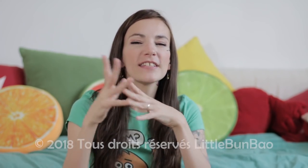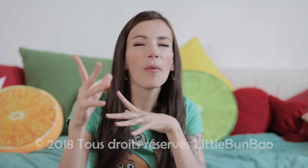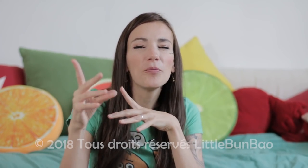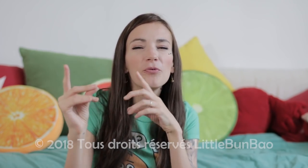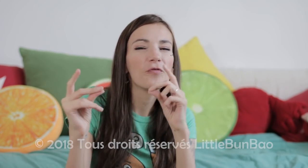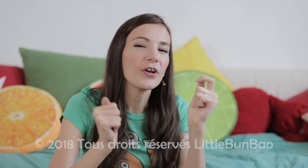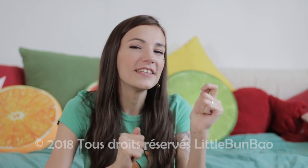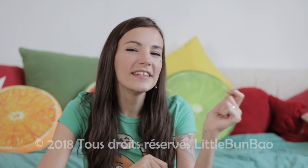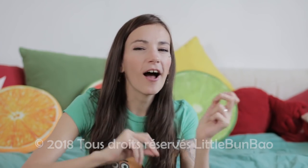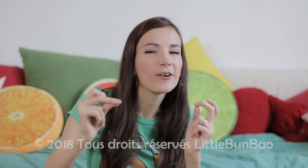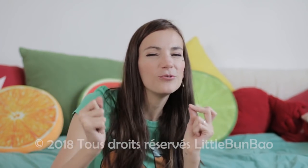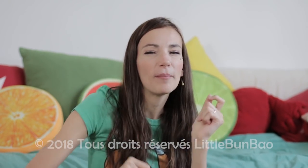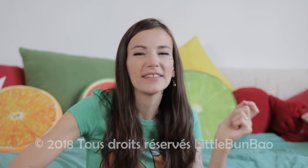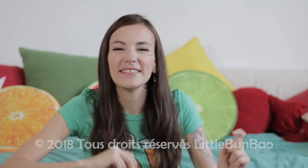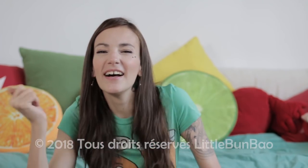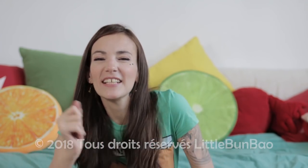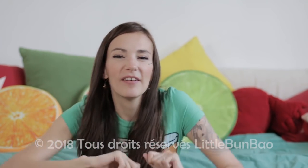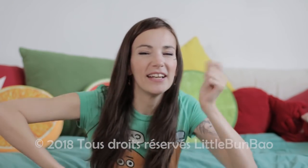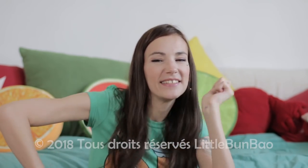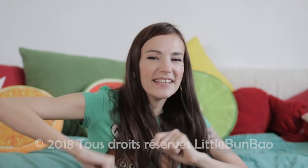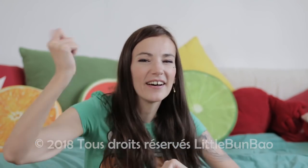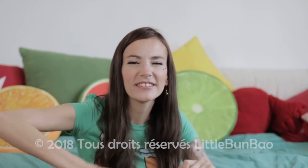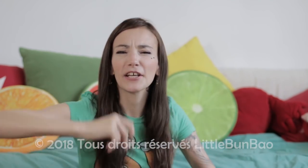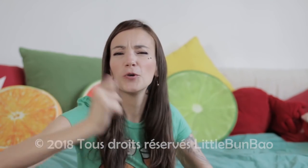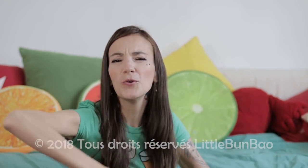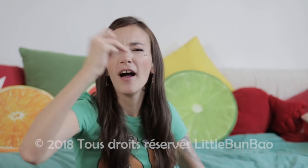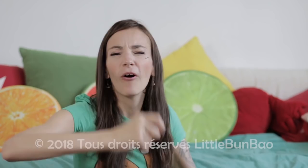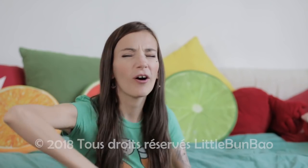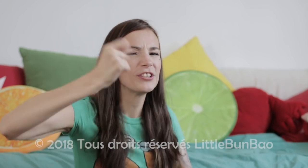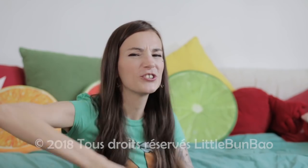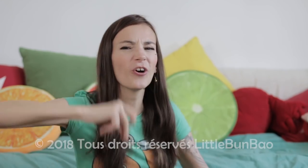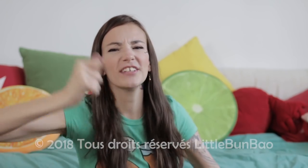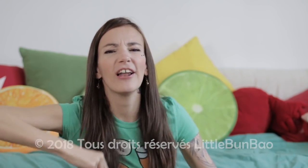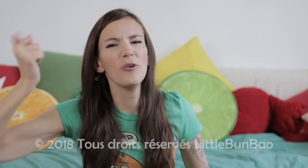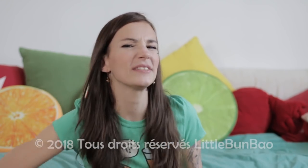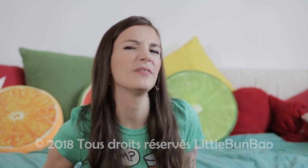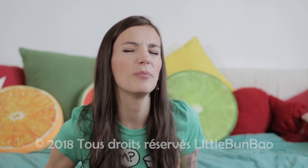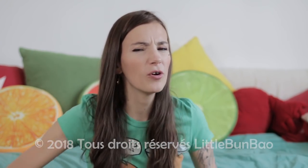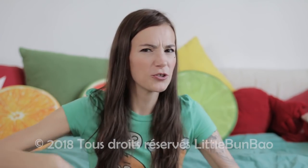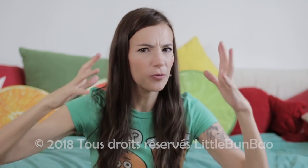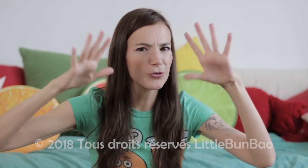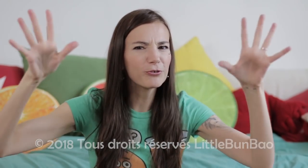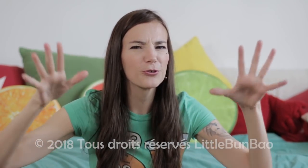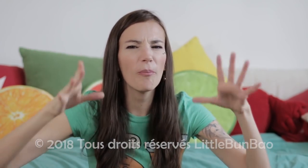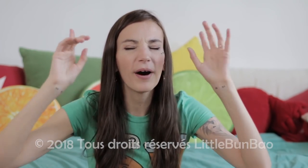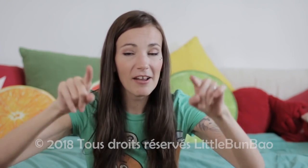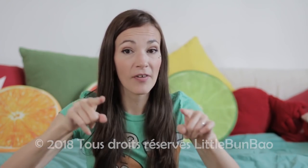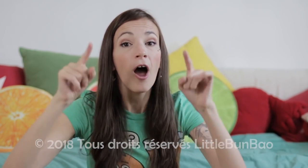un peu plus funky, hein, Hakuna Matata, ça va avec l'été, hein, c'est cool. On a envie de chanter dans la rue parce qu'il fait beau et sûrement trop chaud. Bref,